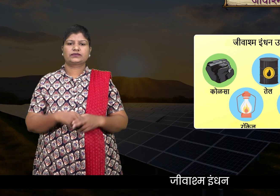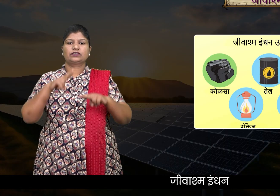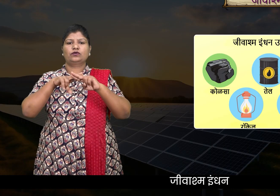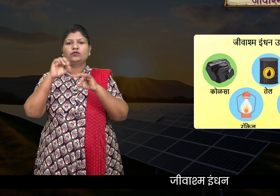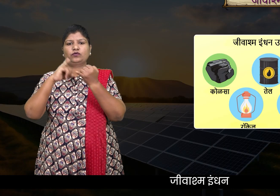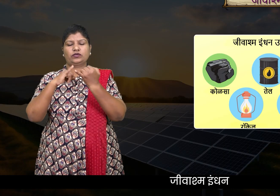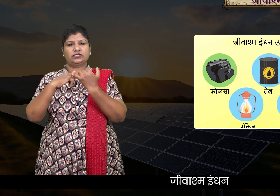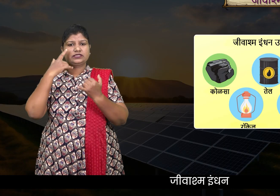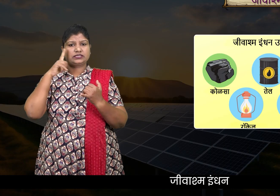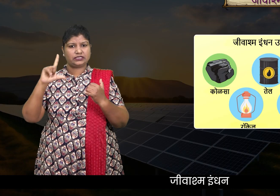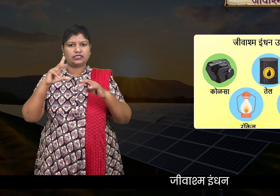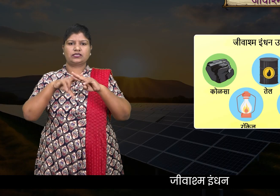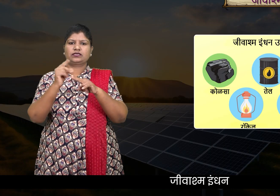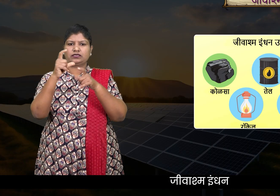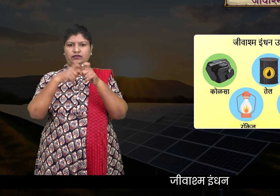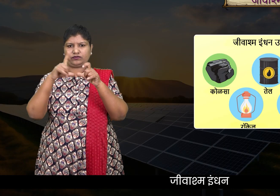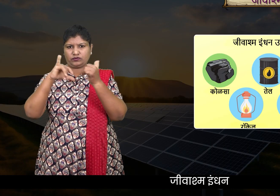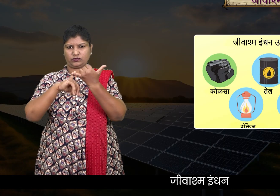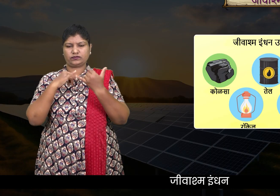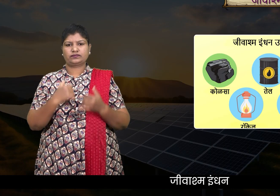जीवाश्म इंधन,